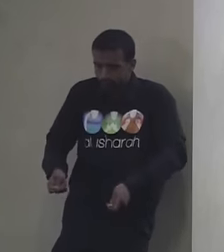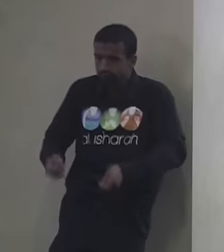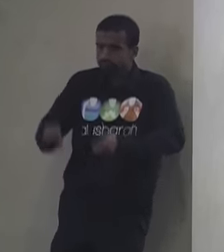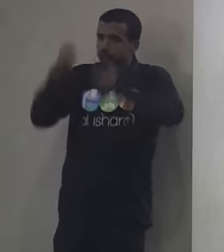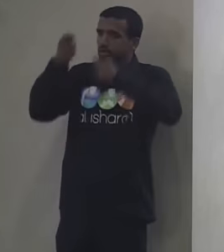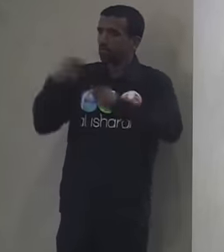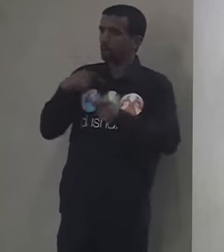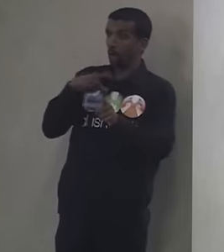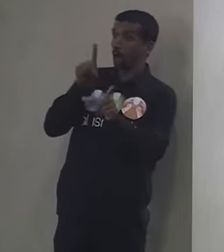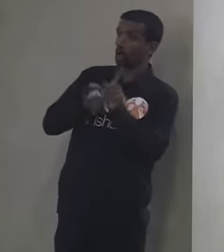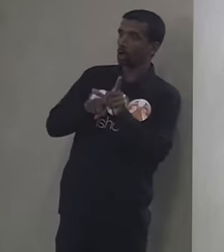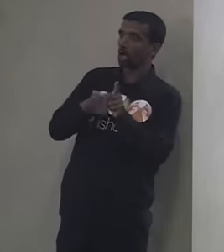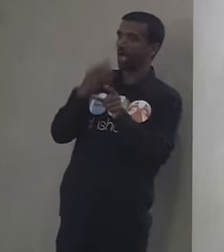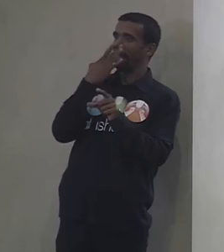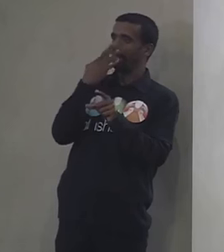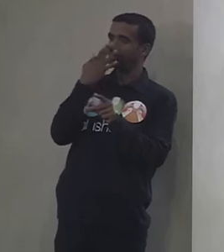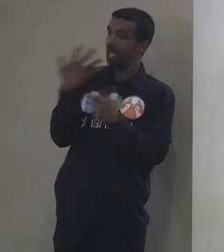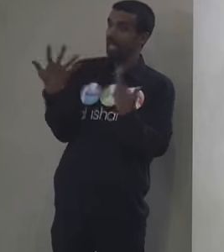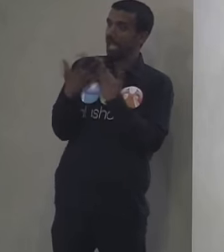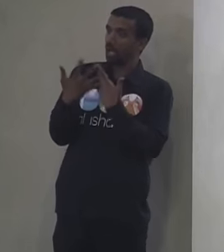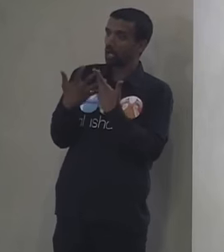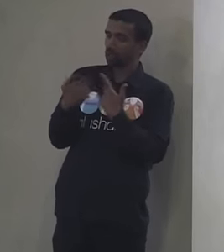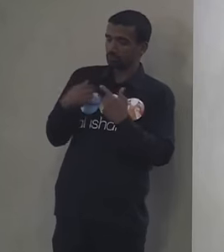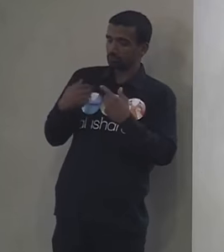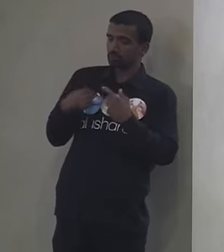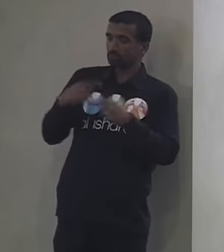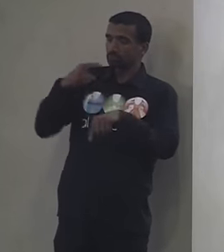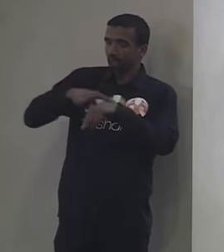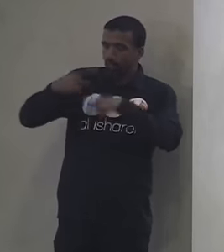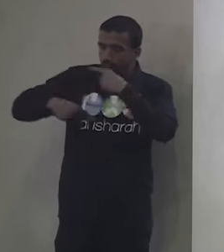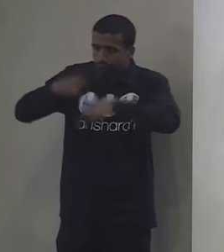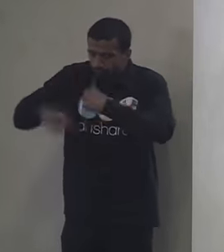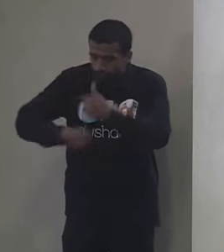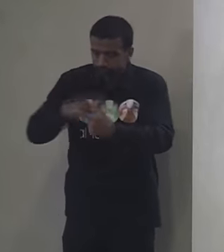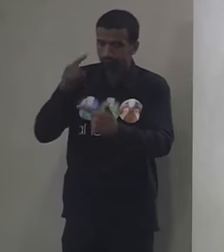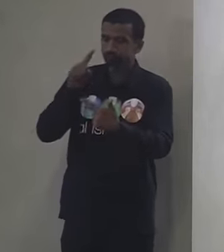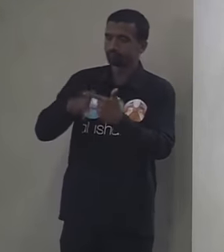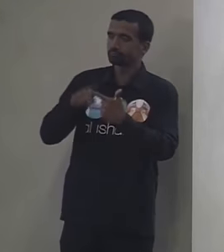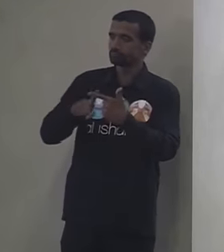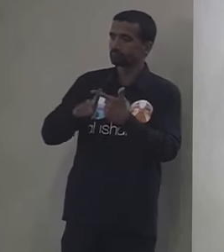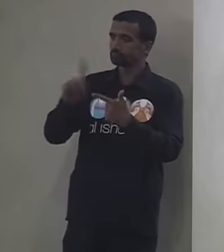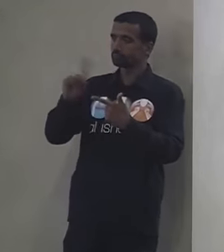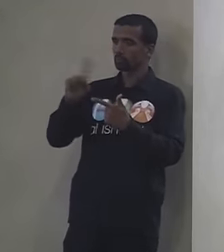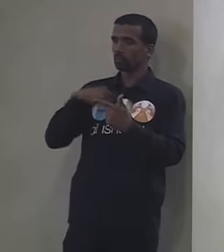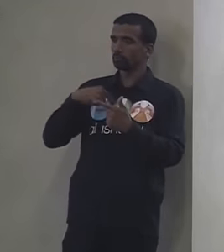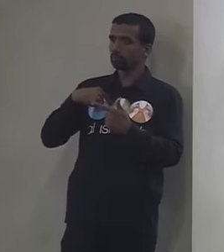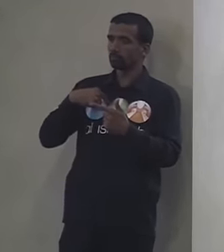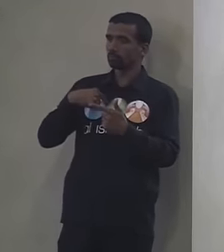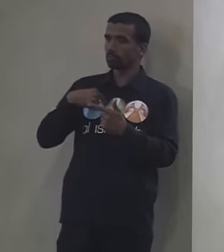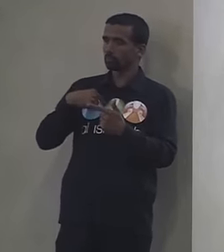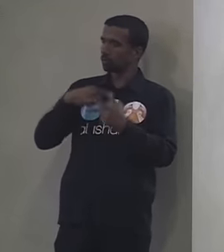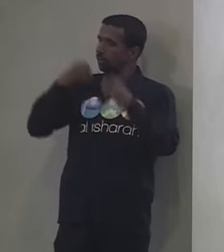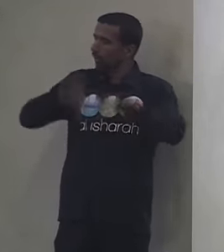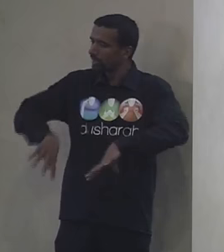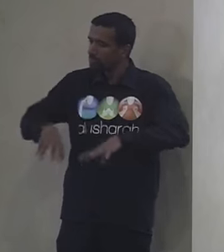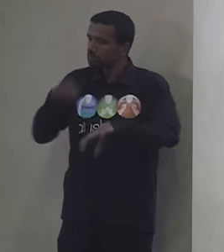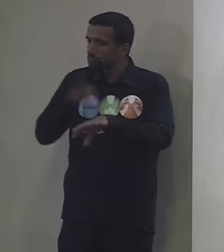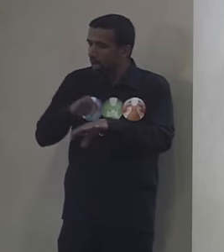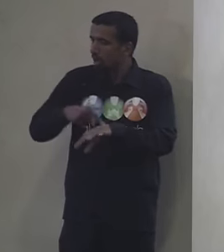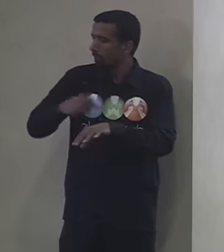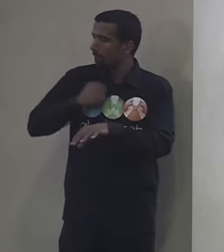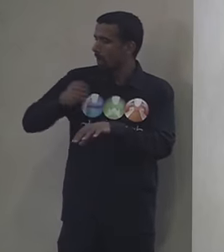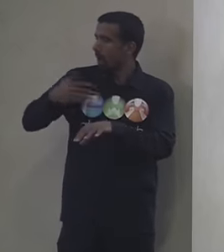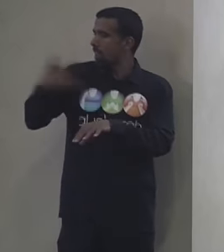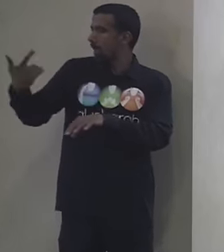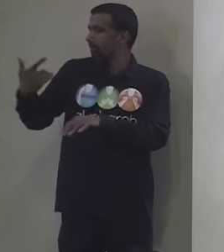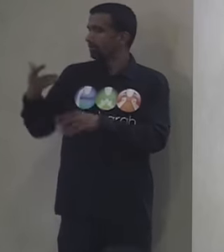doing? وعن شبابك, your lifespan meaning. وعن شبابك فيما أبليت. What did you exhaust your youth especially in? وعن مالك